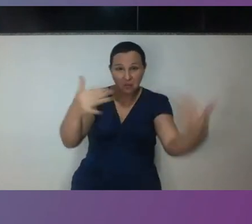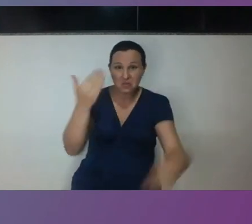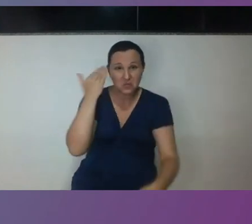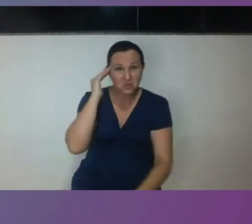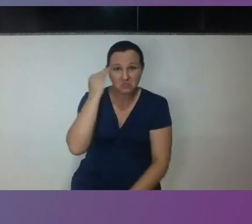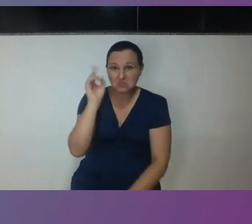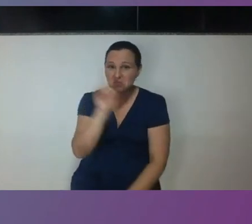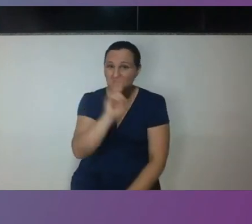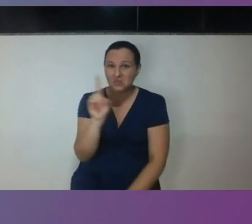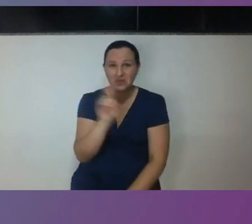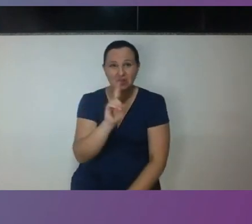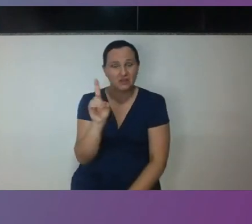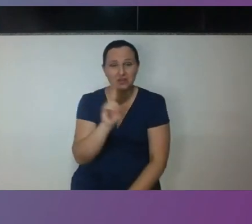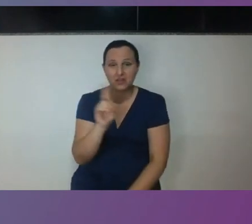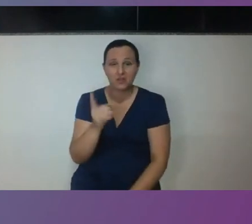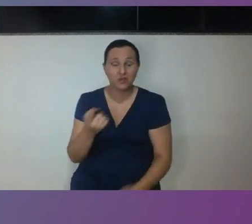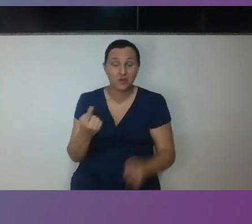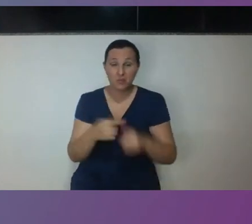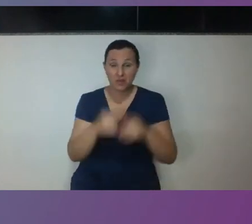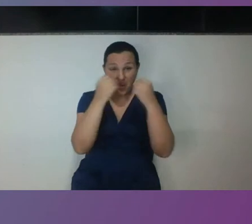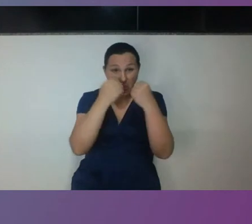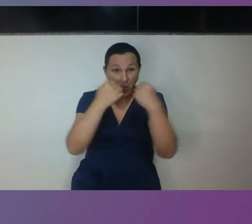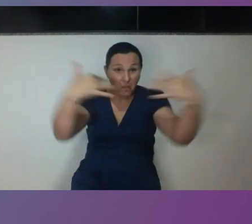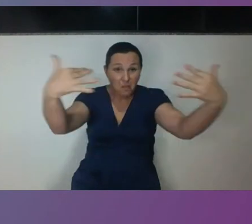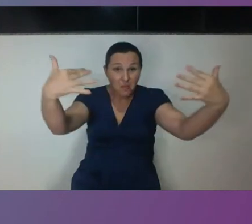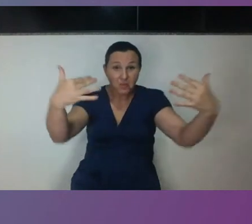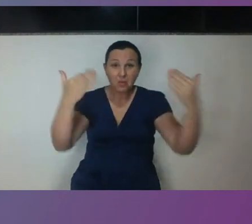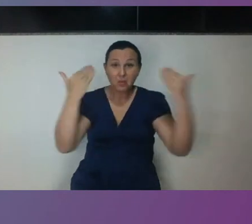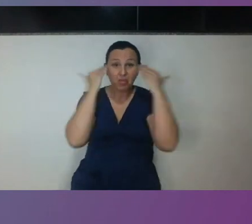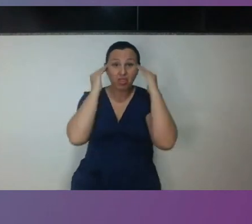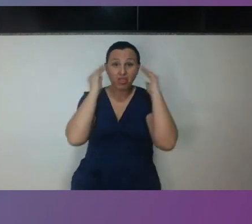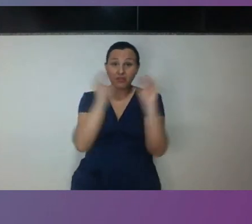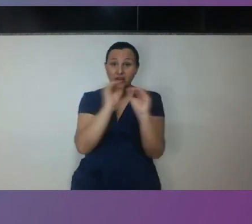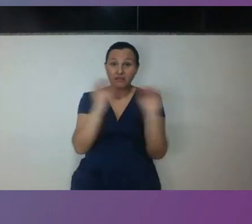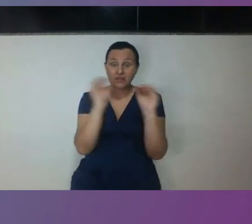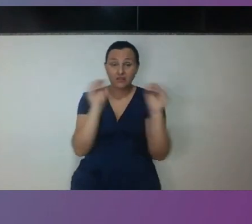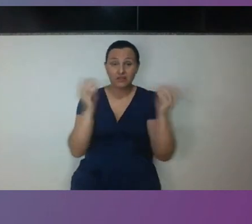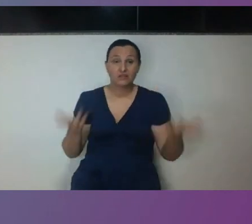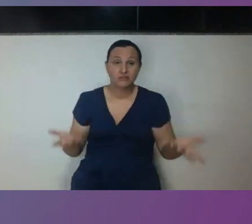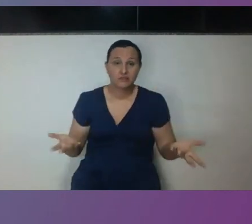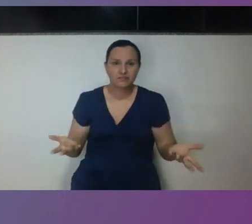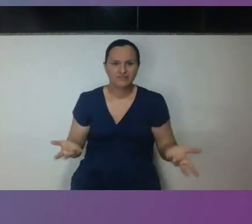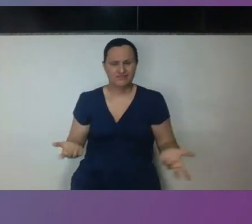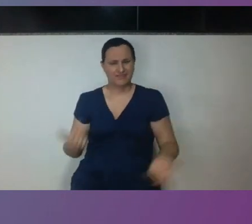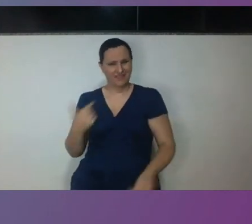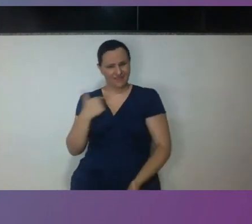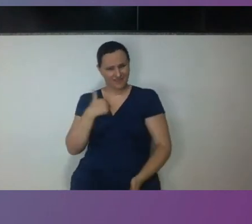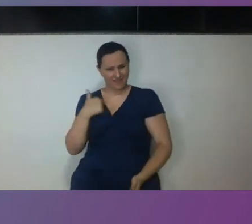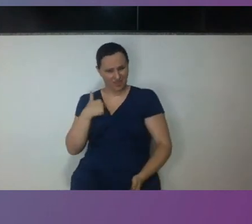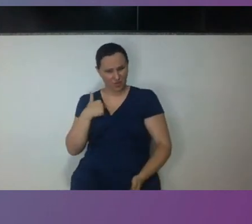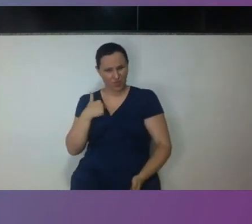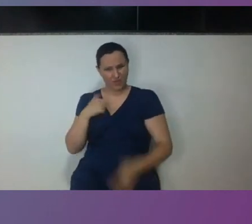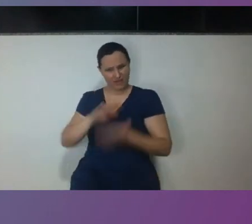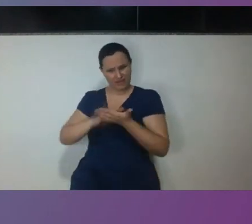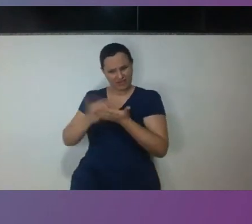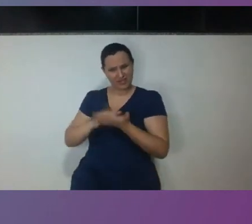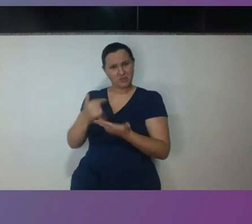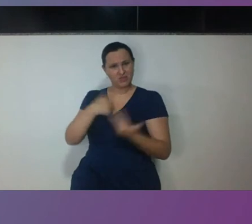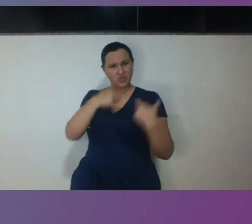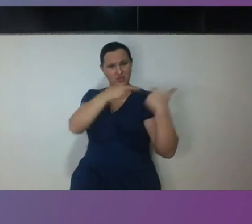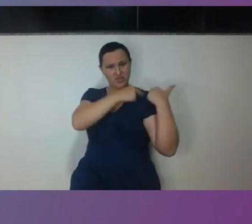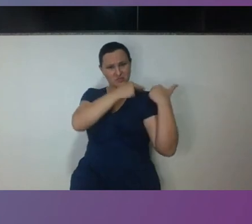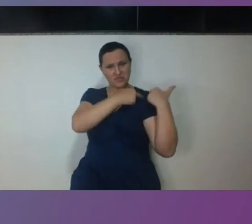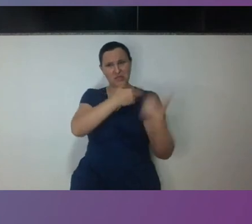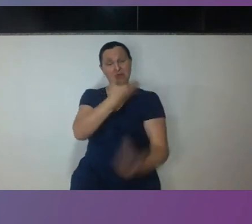todo mundo não estava entendendo. Aí eu, enquanto intérprete, eu preciso melhorar esse discurso? Não, se ninguém está entendendo, não tem o